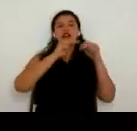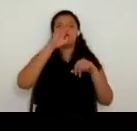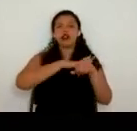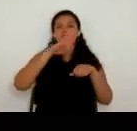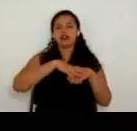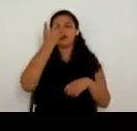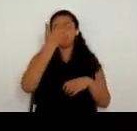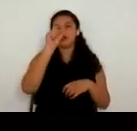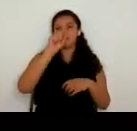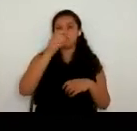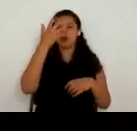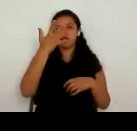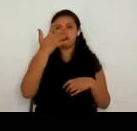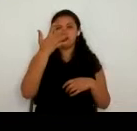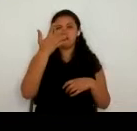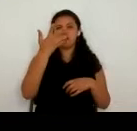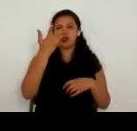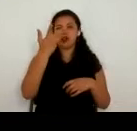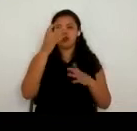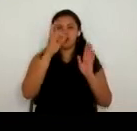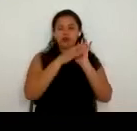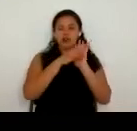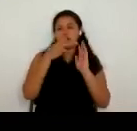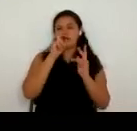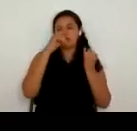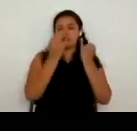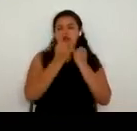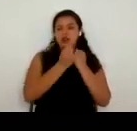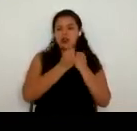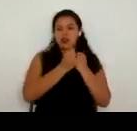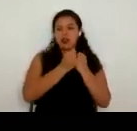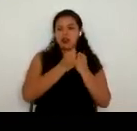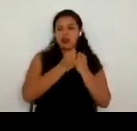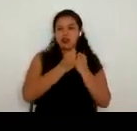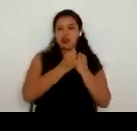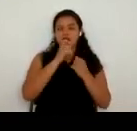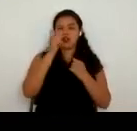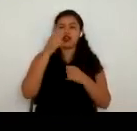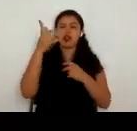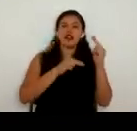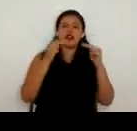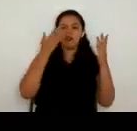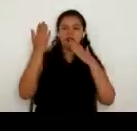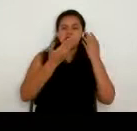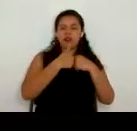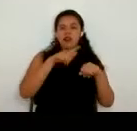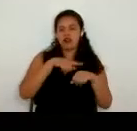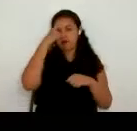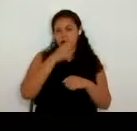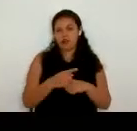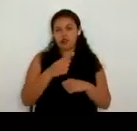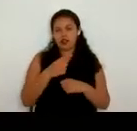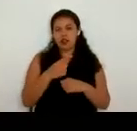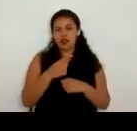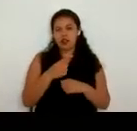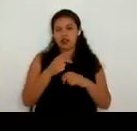puntos que son los que equivalen a lo que decíamos significa en el estudio socioeconómico el puntaje por el ingreso familiar y siempre